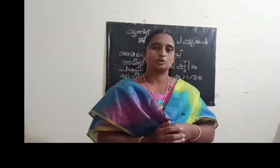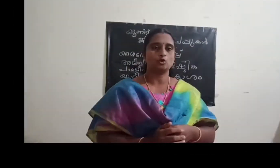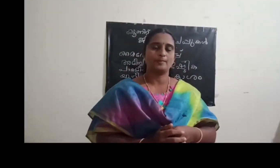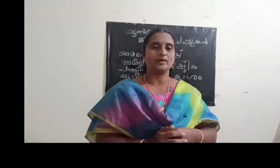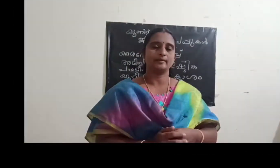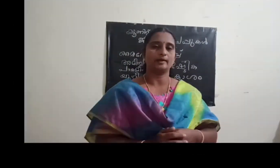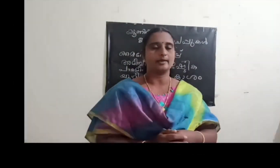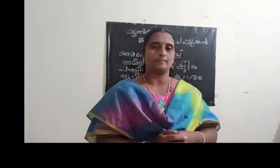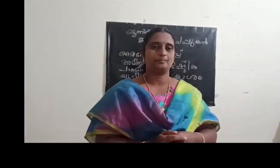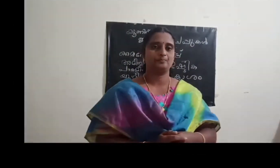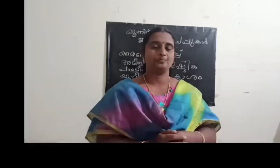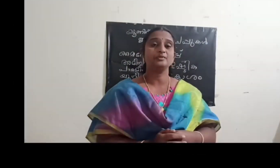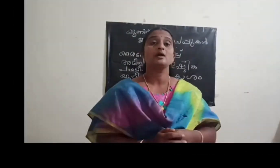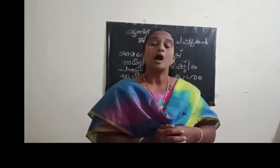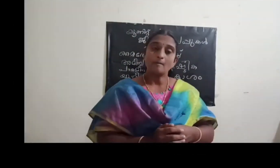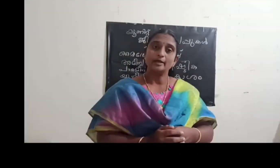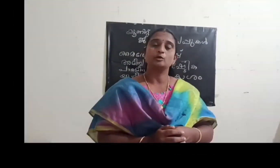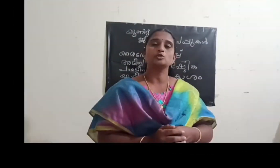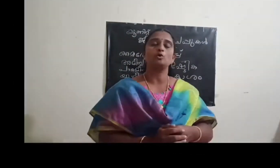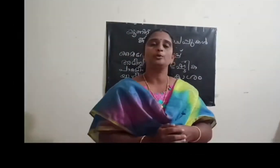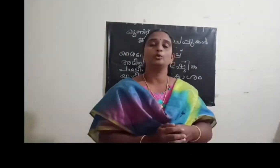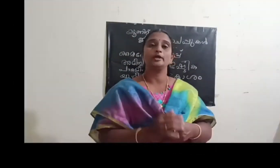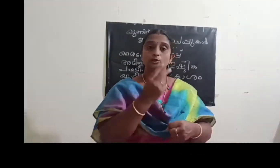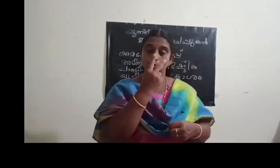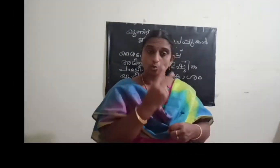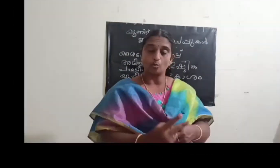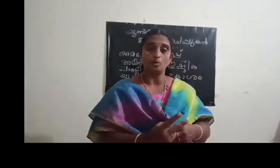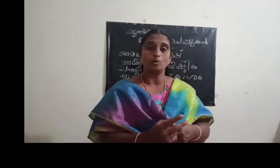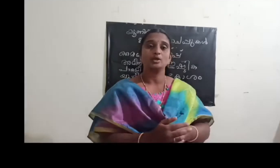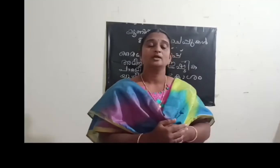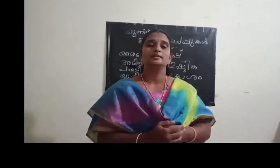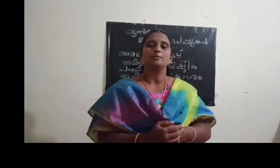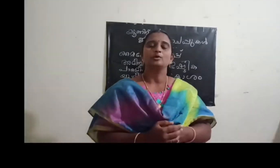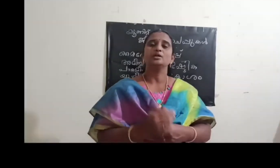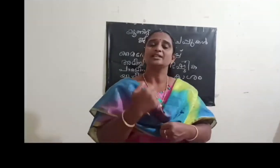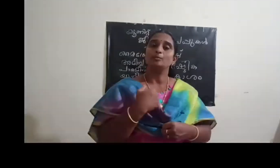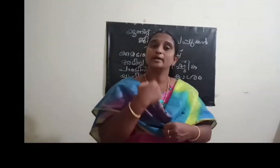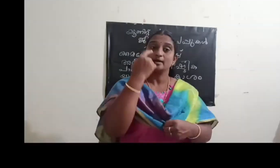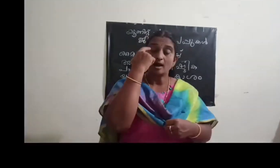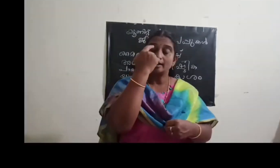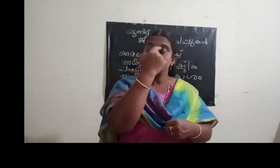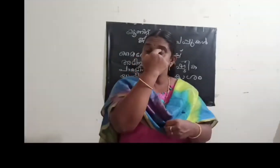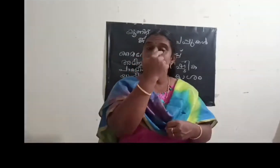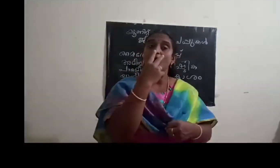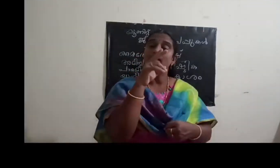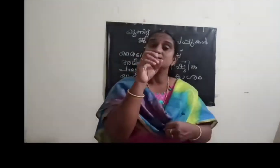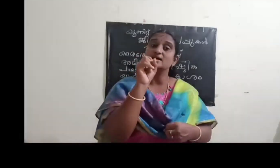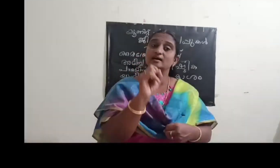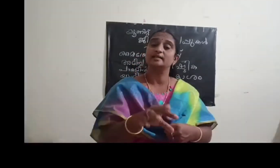മൈക്രോസ്കോപ്പ് എന്താണെന്ന് അറിയാം. ആ മൈക്രോസ്കോപ്പിലൂടെ നോക്കുമ്പോൾ നമുക്ക് നമ്മുടെ കണ്ണ് വെച്ച് കാണാൻ